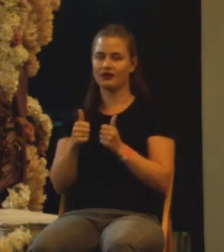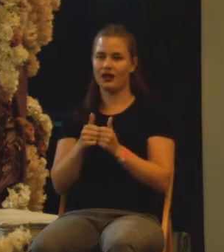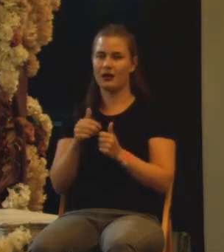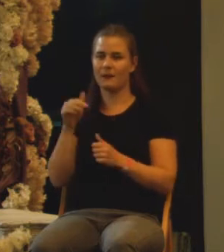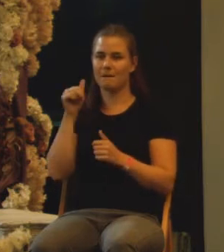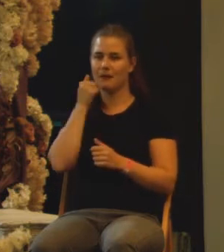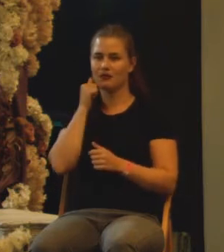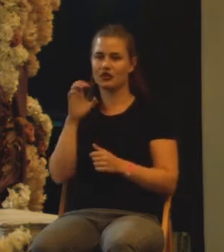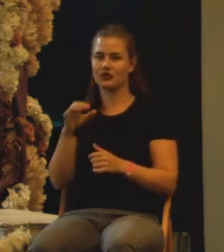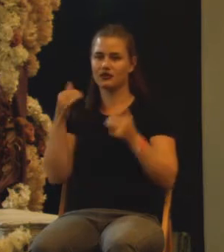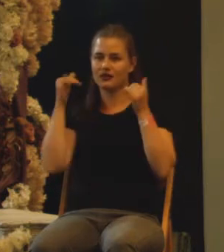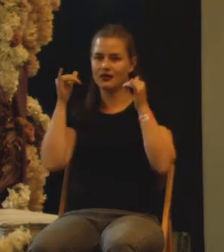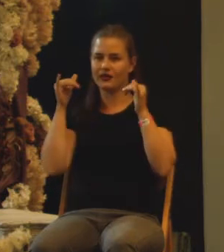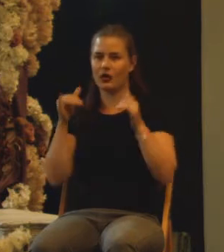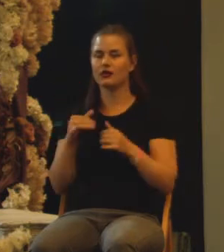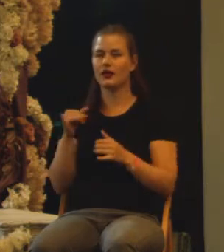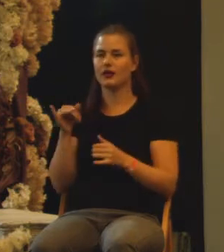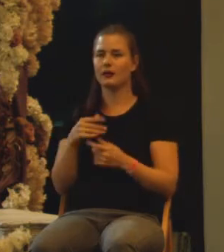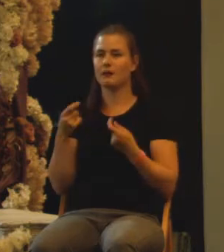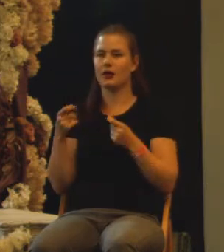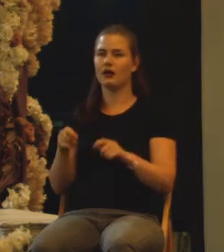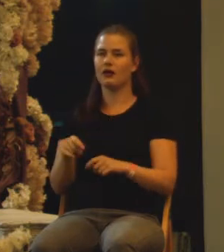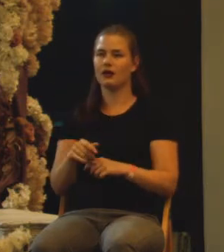Бабушка с коровой продает?